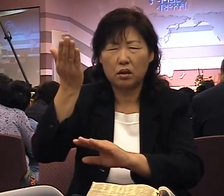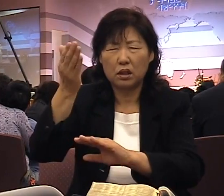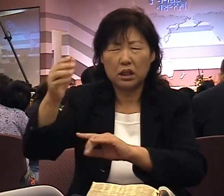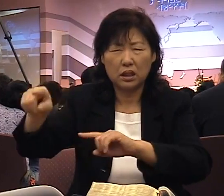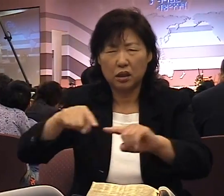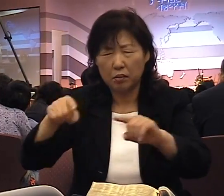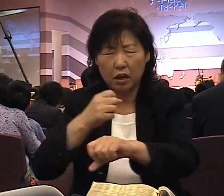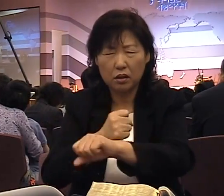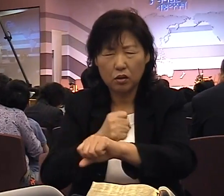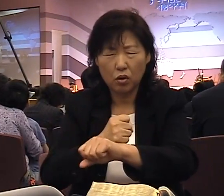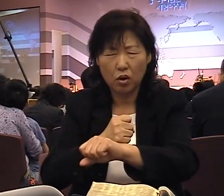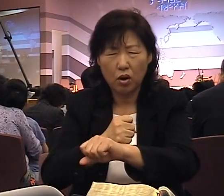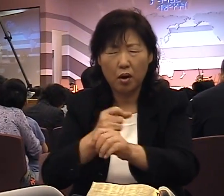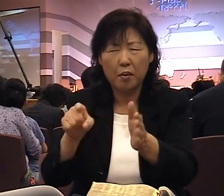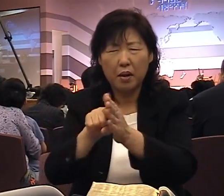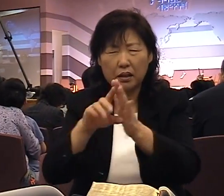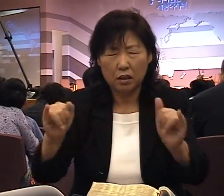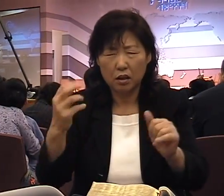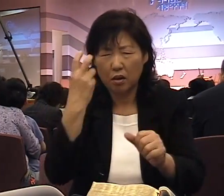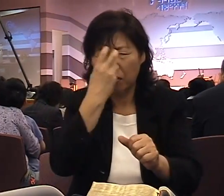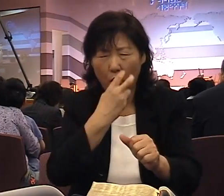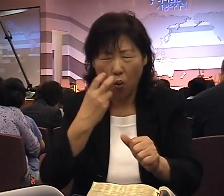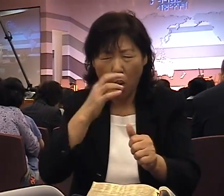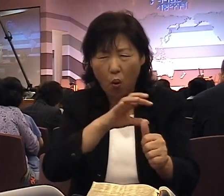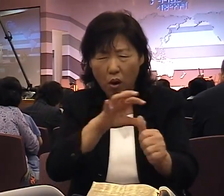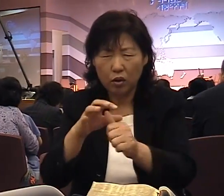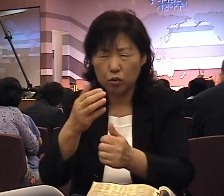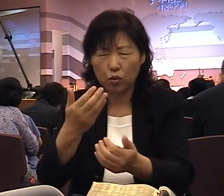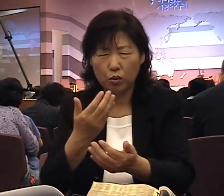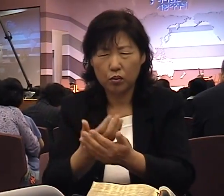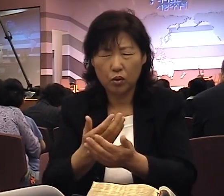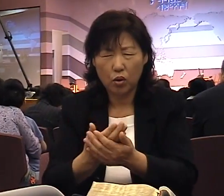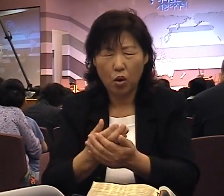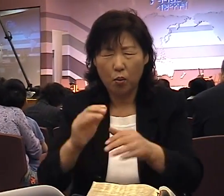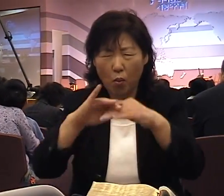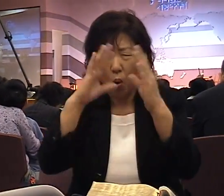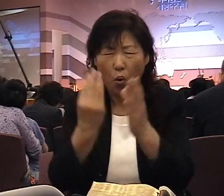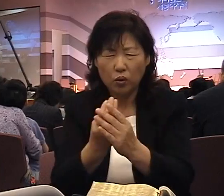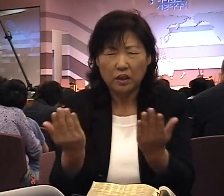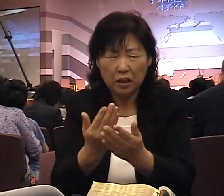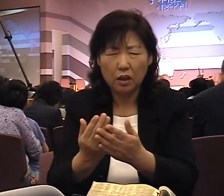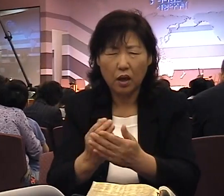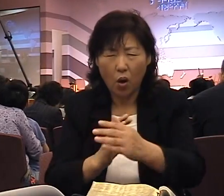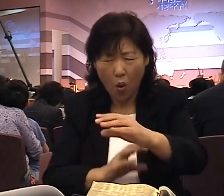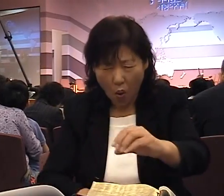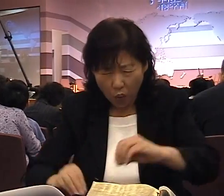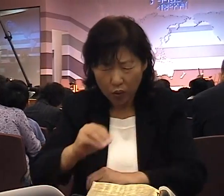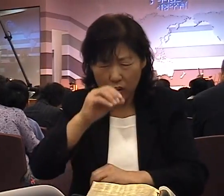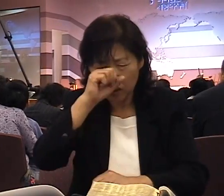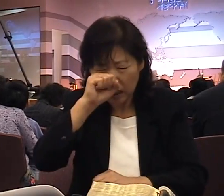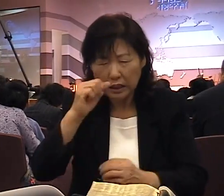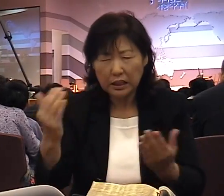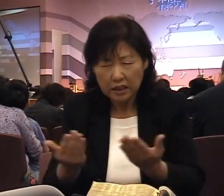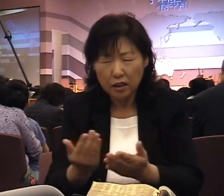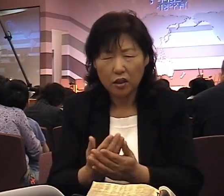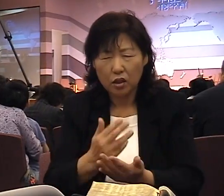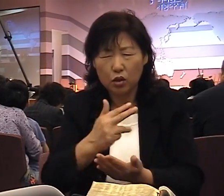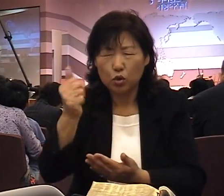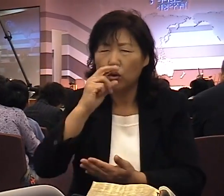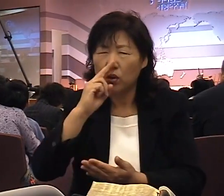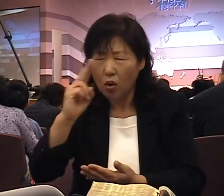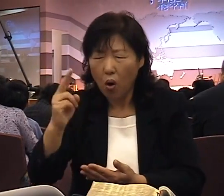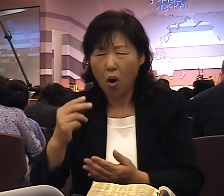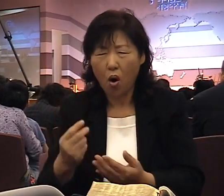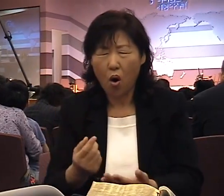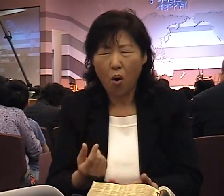주님의 백성들을 보호하시며 이 모든 일을 통해 도리어 하나님의 선하신 일을 주여